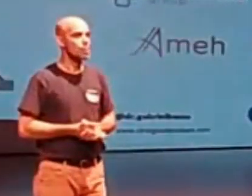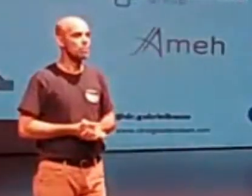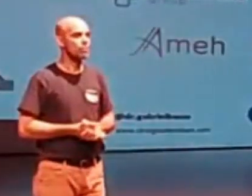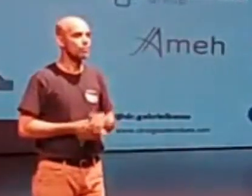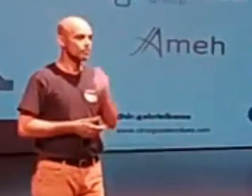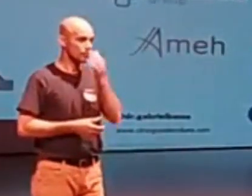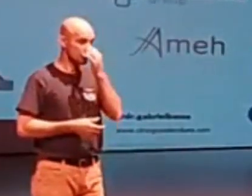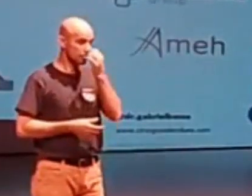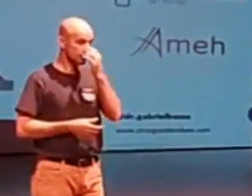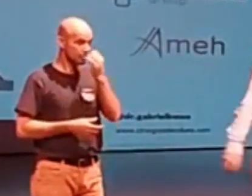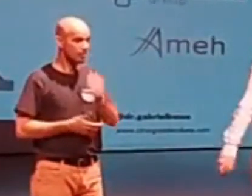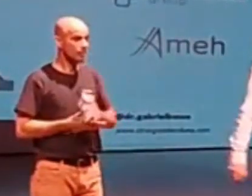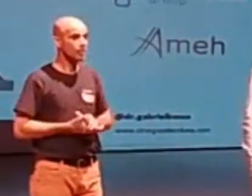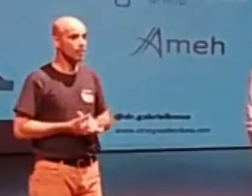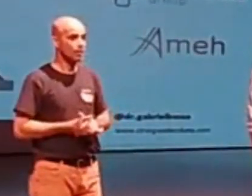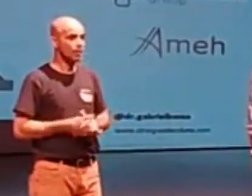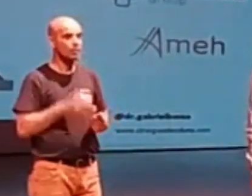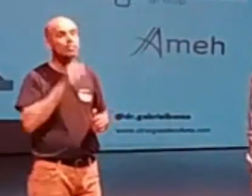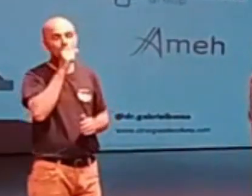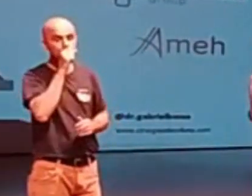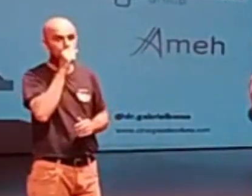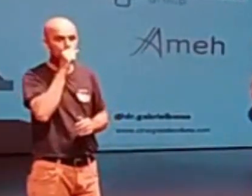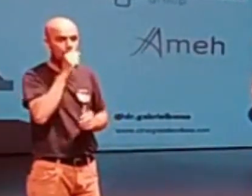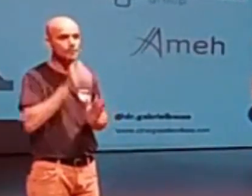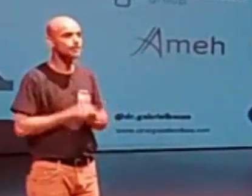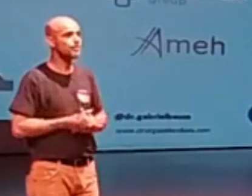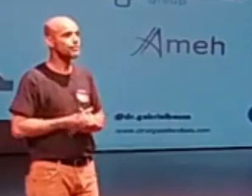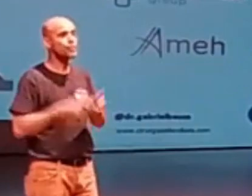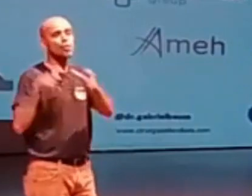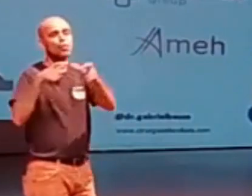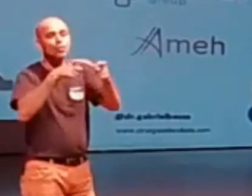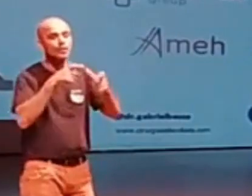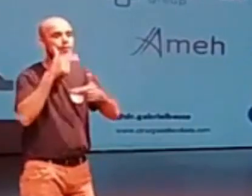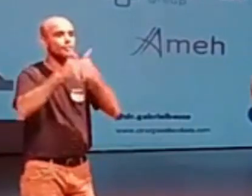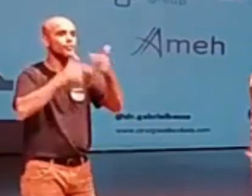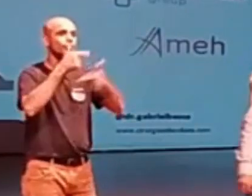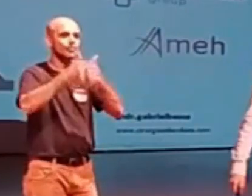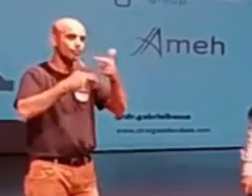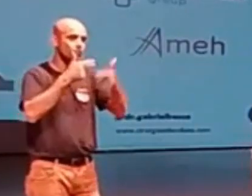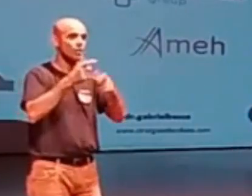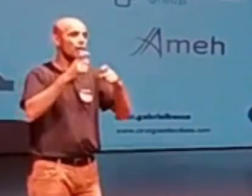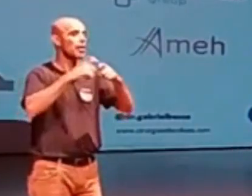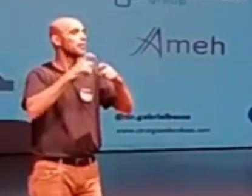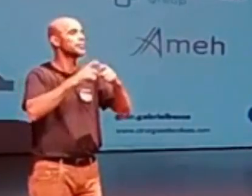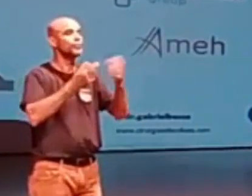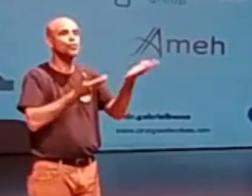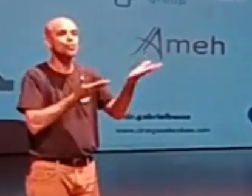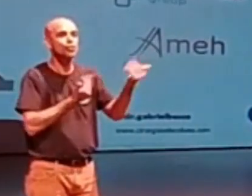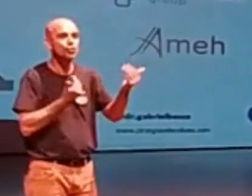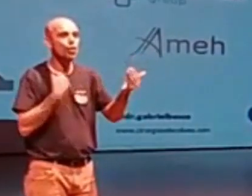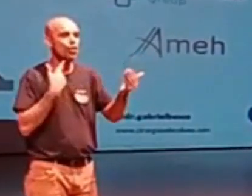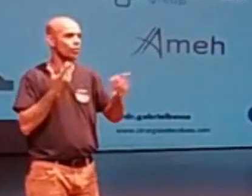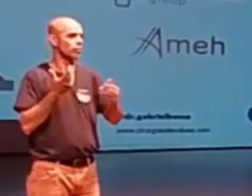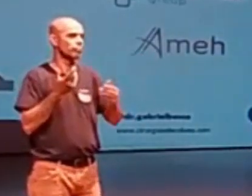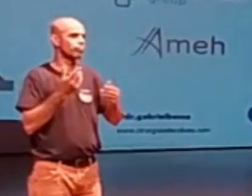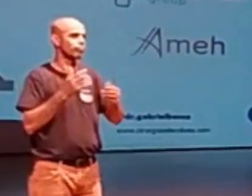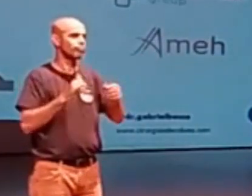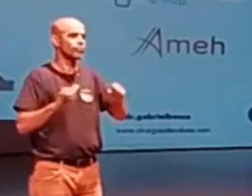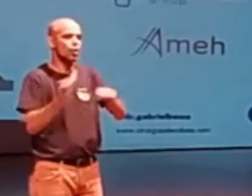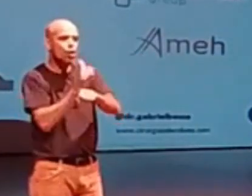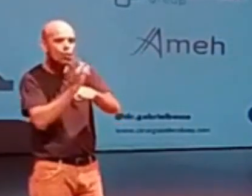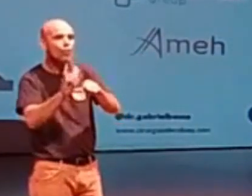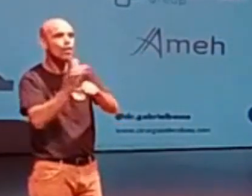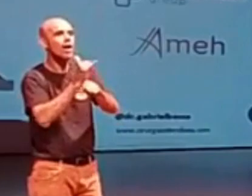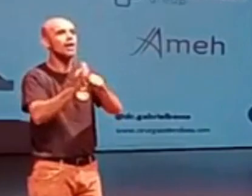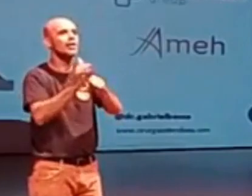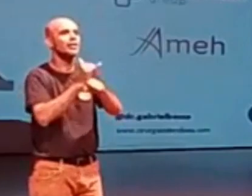Bom, aqui é alguns lugares que eu trabalho. Eu tenho o pessoal da Meta Doctors, que são médicos jovens querendo inovar em muita coisa. Algumas